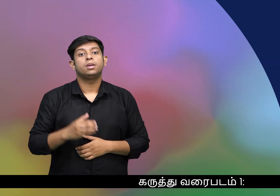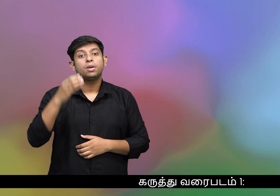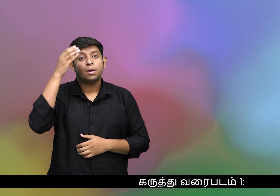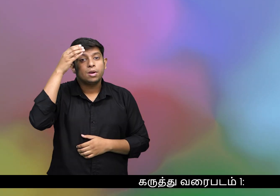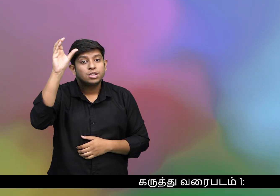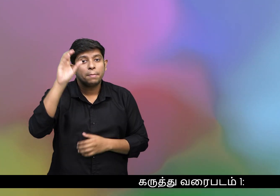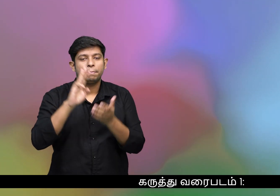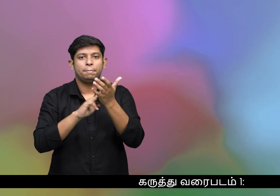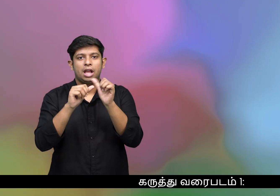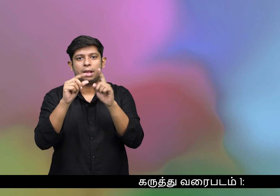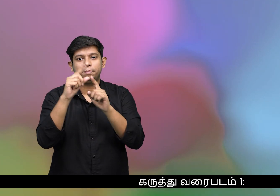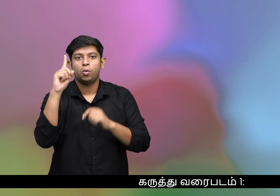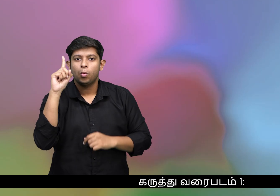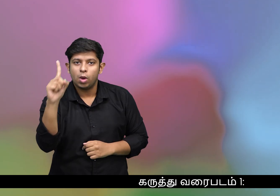கருத்து வரைபடம் 1.